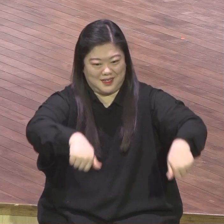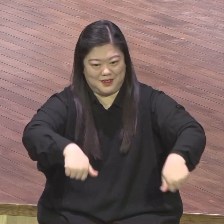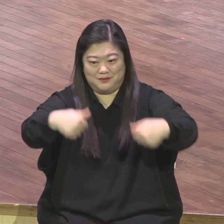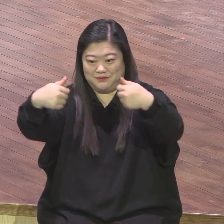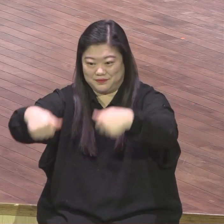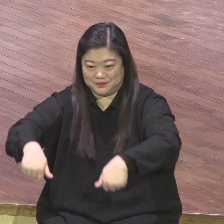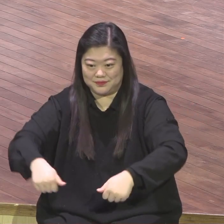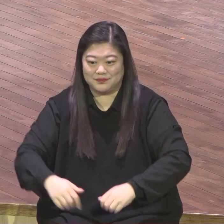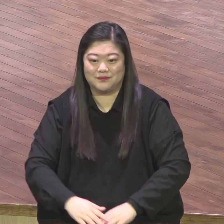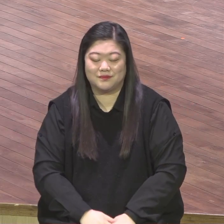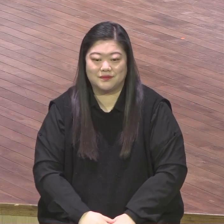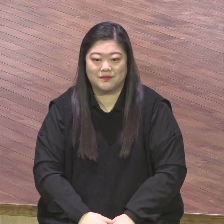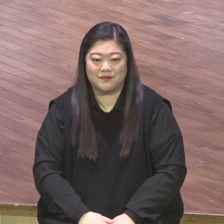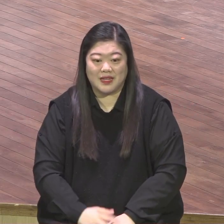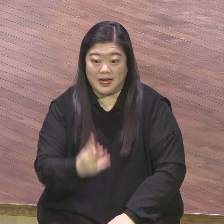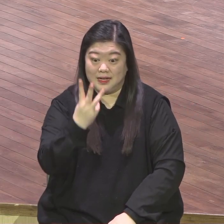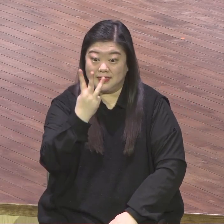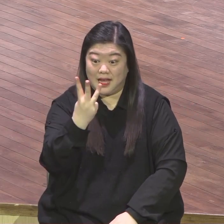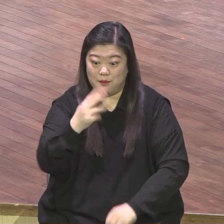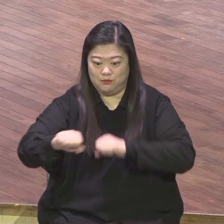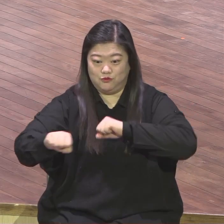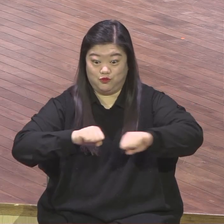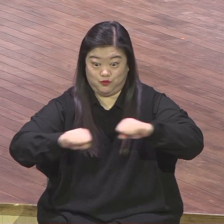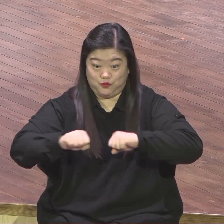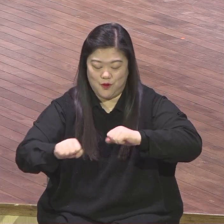인사합시다. 삼문동의 주역이 됩시다.